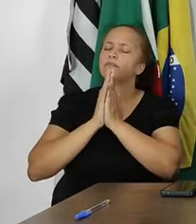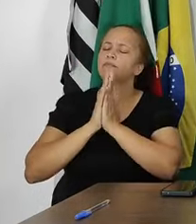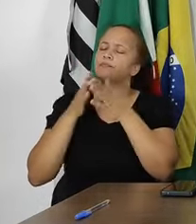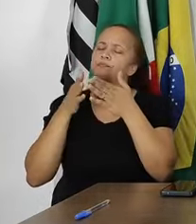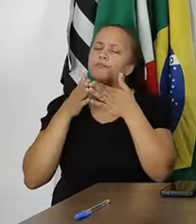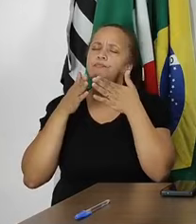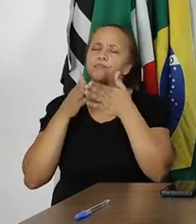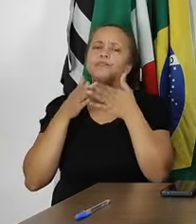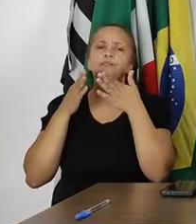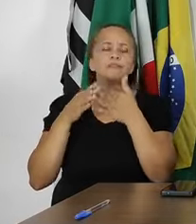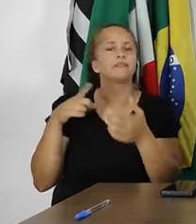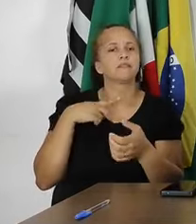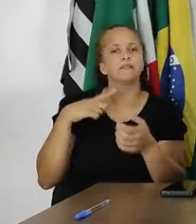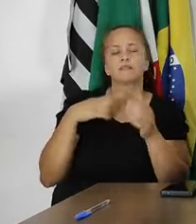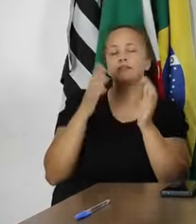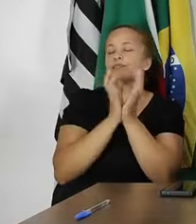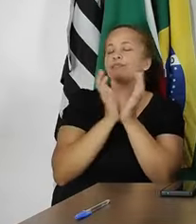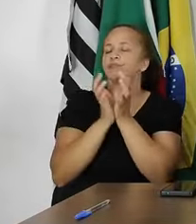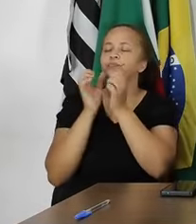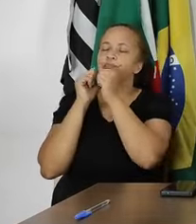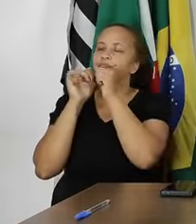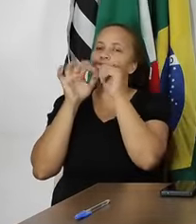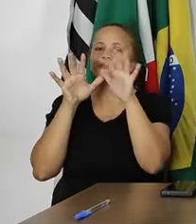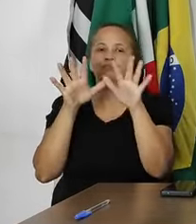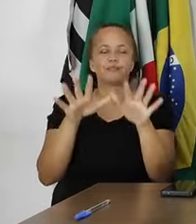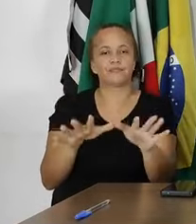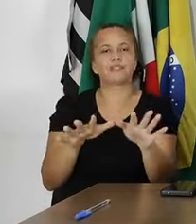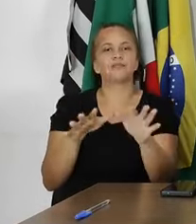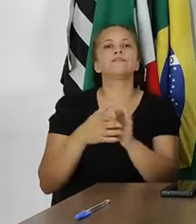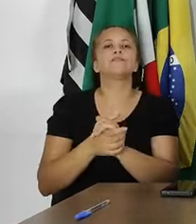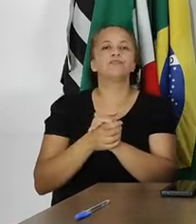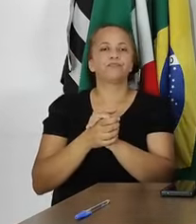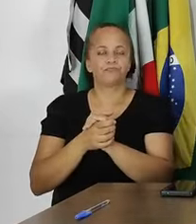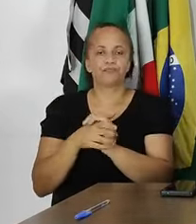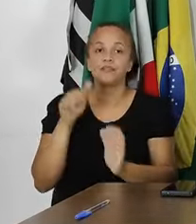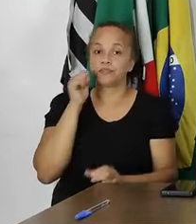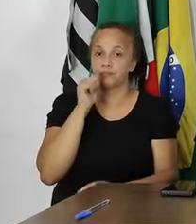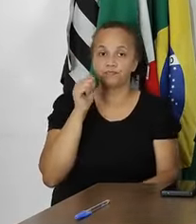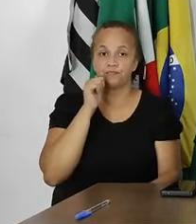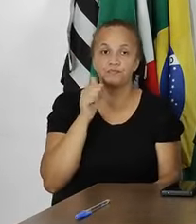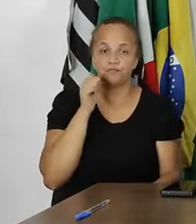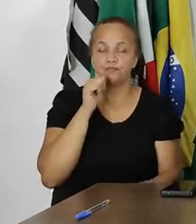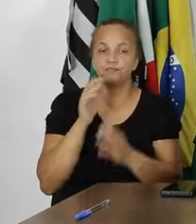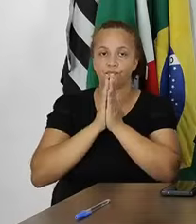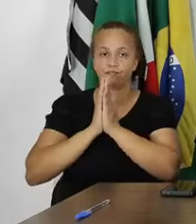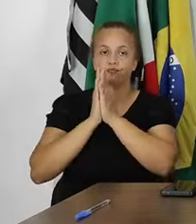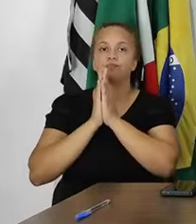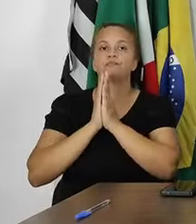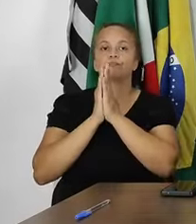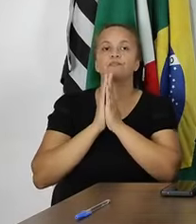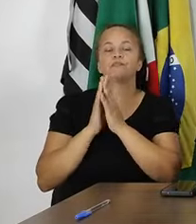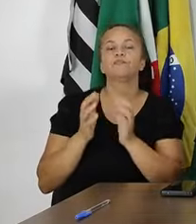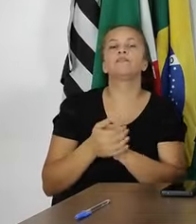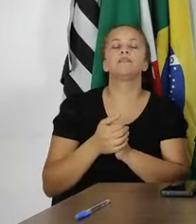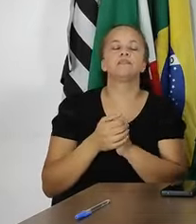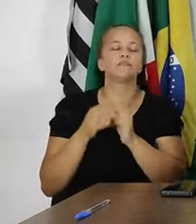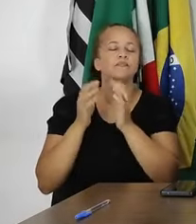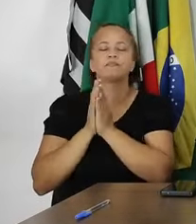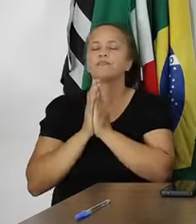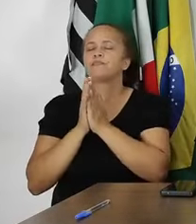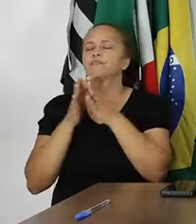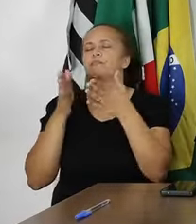grupo abençoadíssimo de irmãs fiéis. Todas as segundas, quartas e sextas nos reunimos para orar,